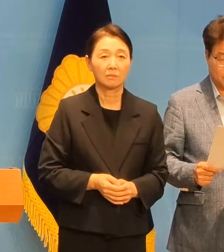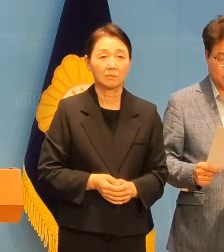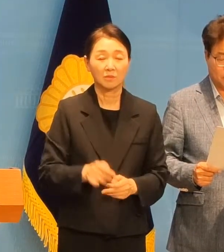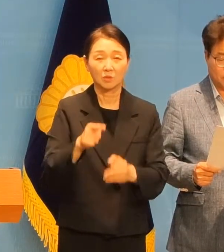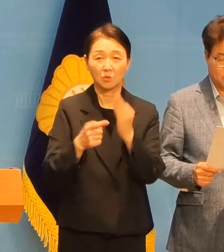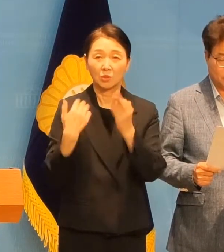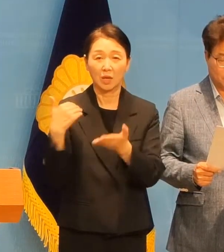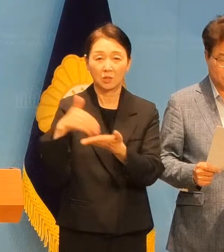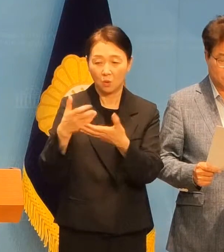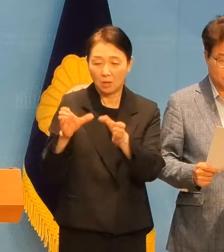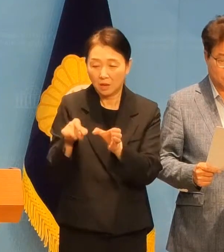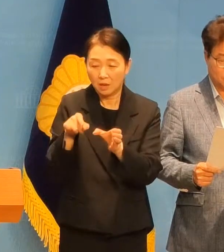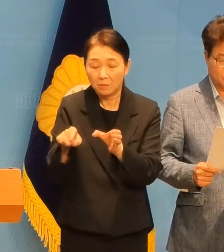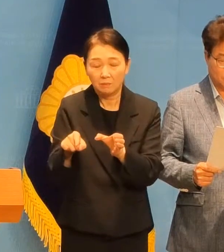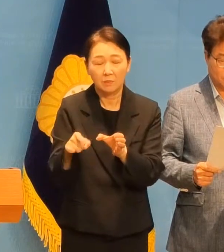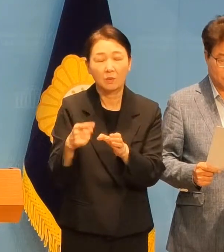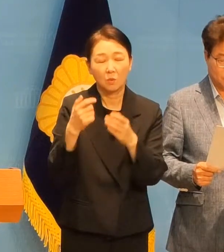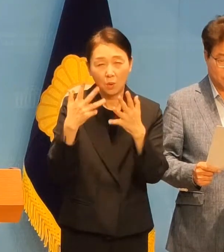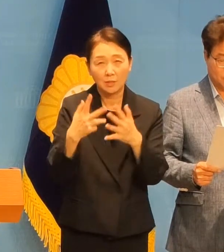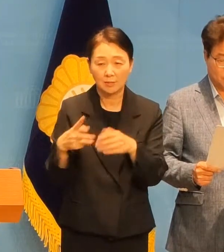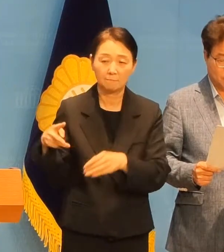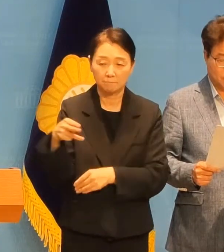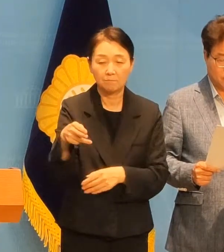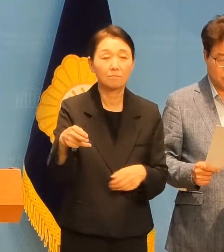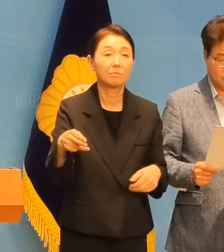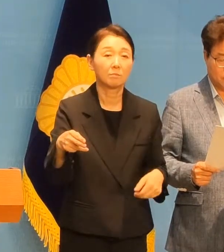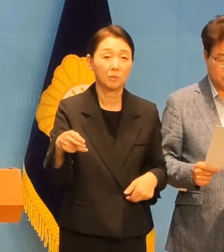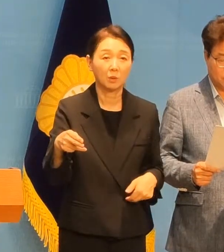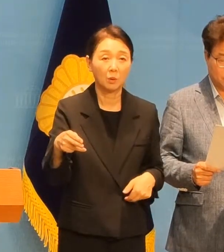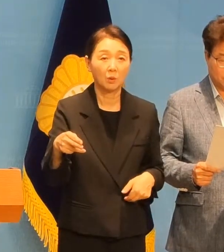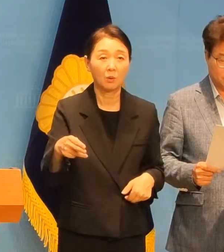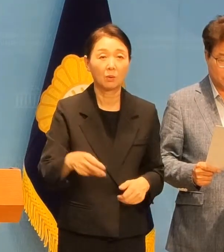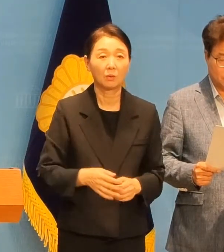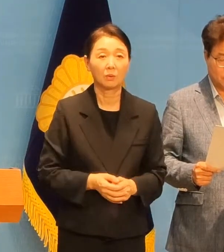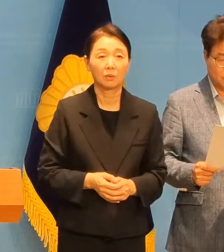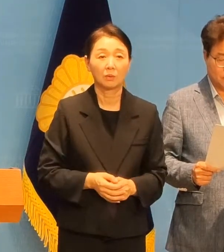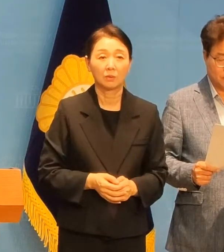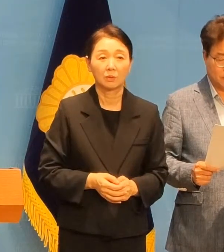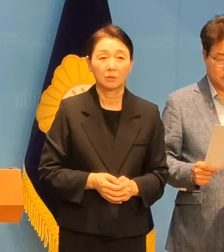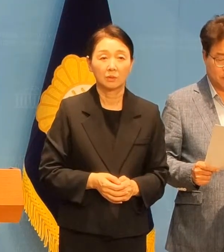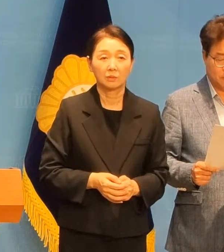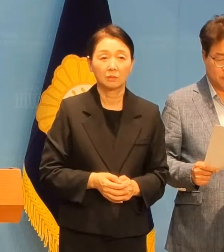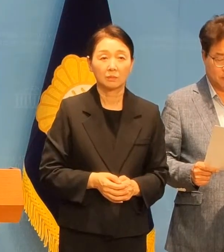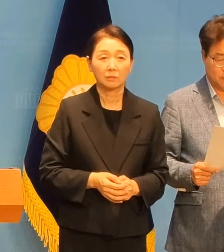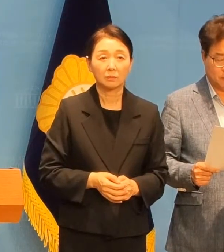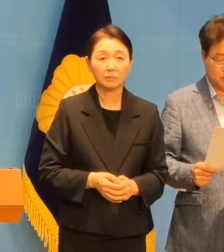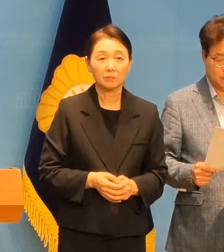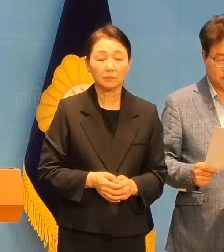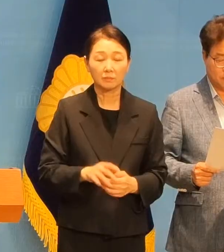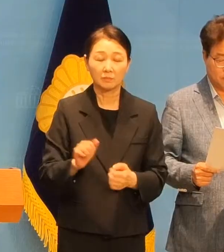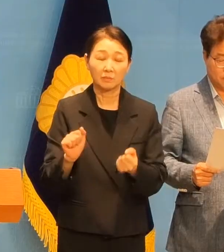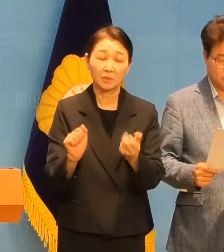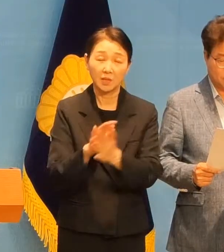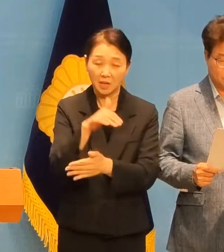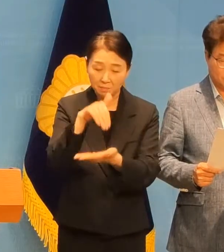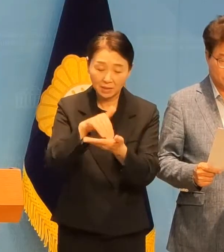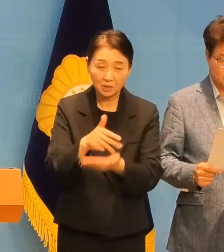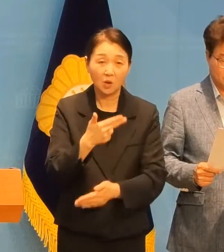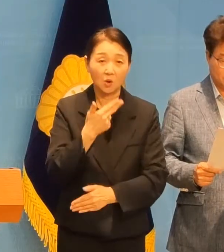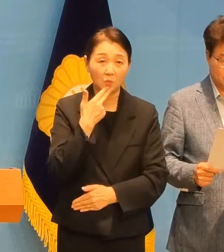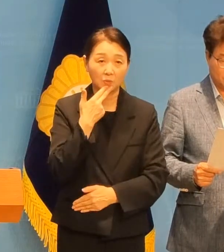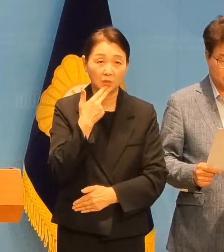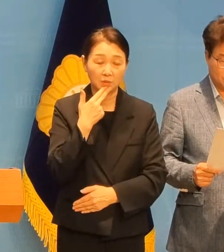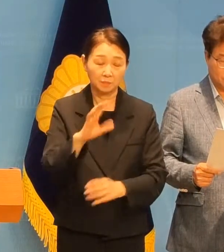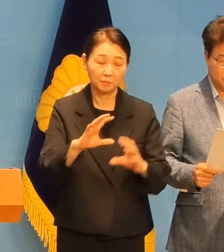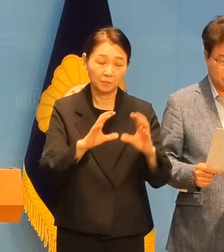내란 세력과 단호하게 결별하십시오. 계속해서 진저거린 내란 반성 없이 주권자의